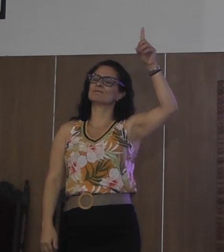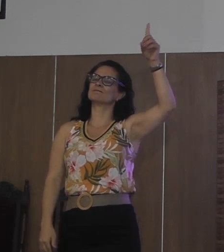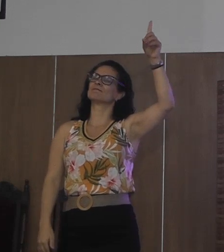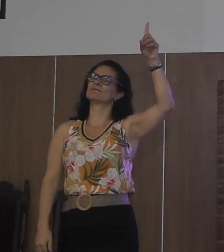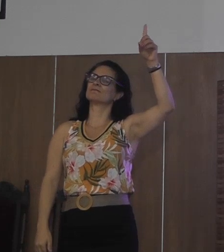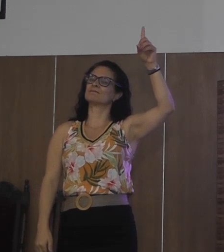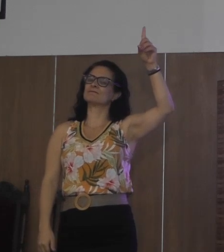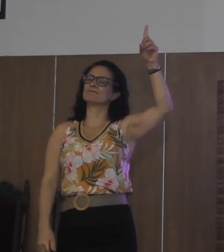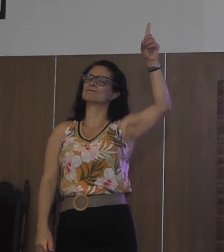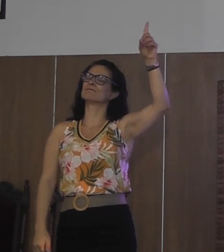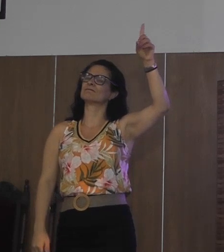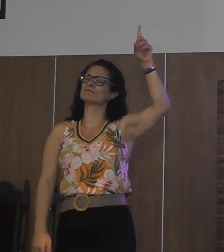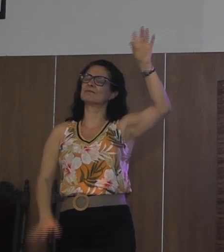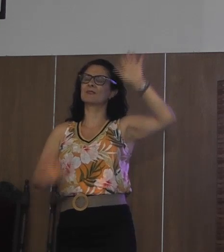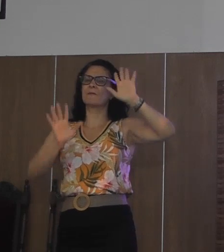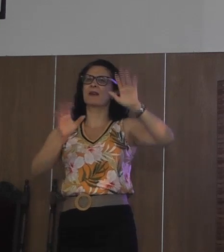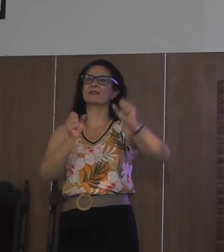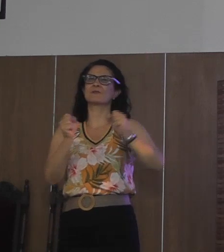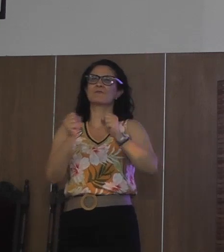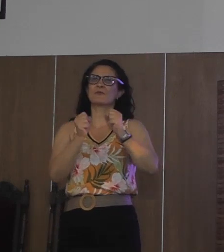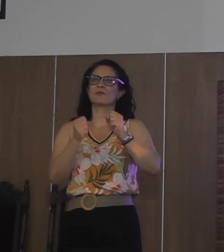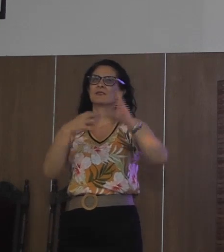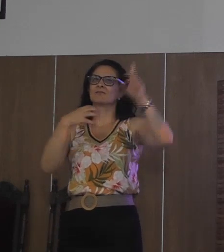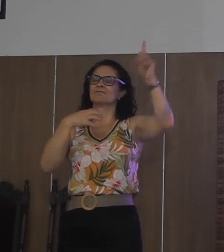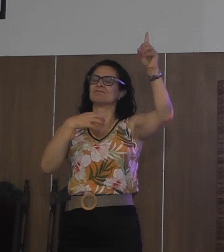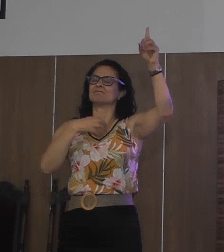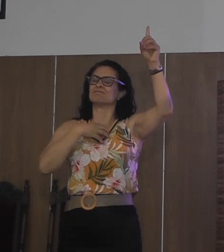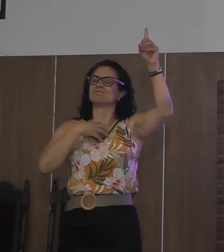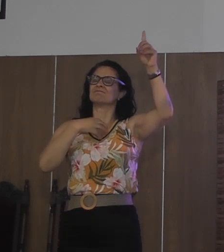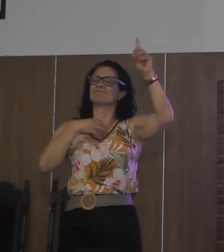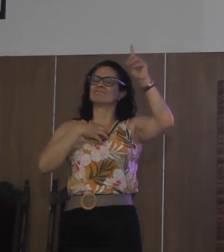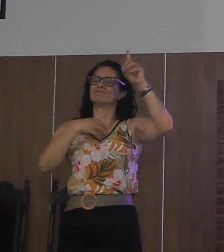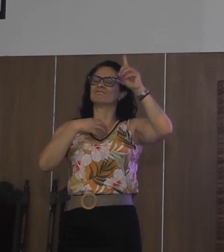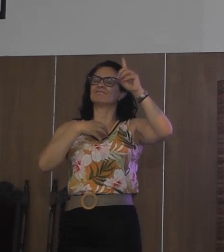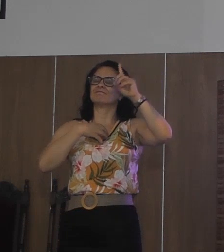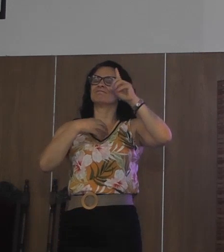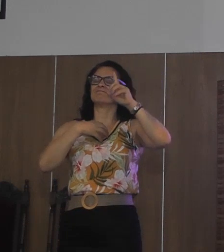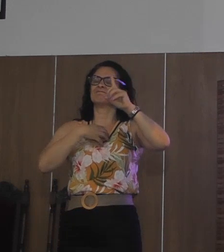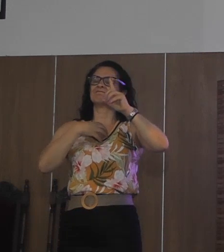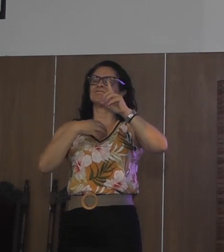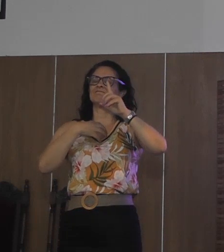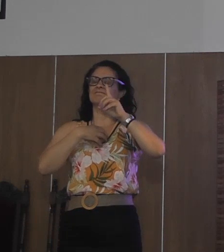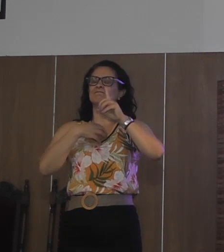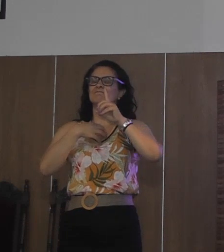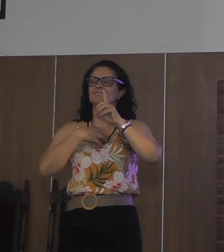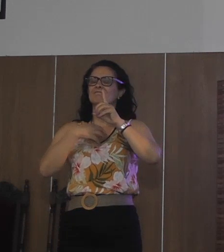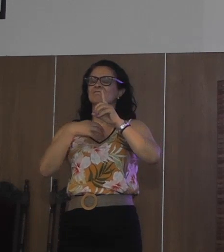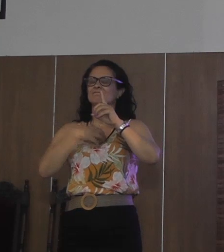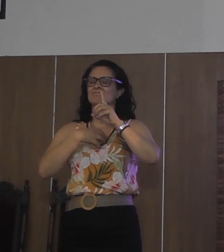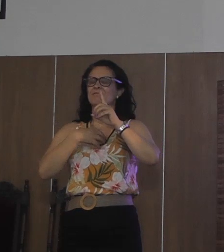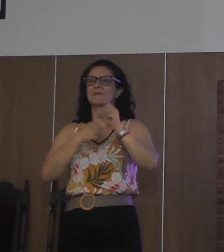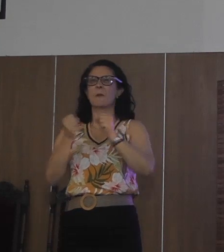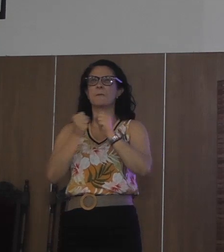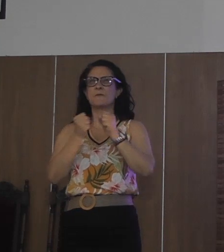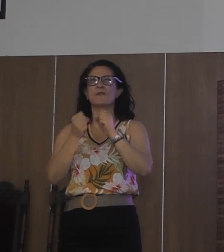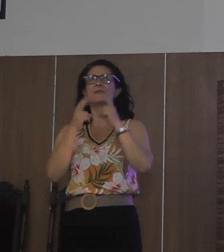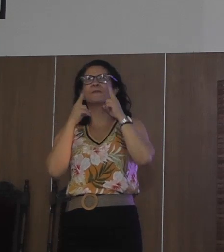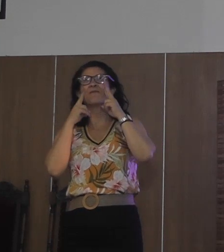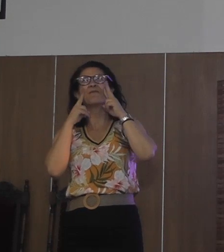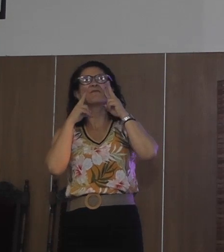mas pode ser sentido. E muito mais que sentido, pode ser